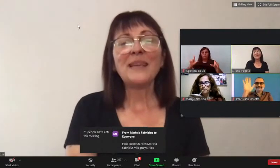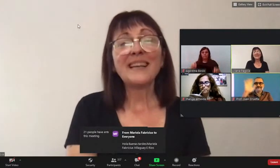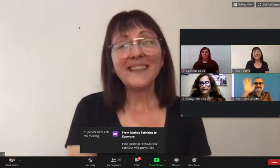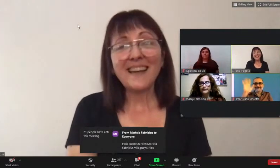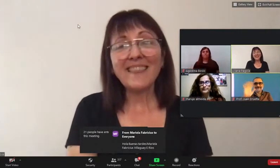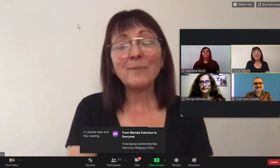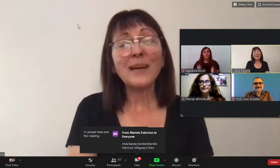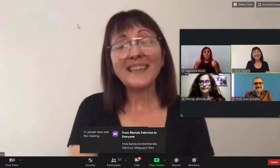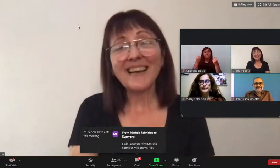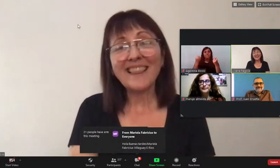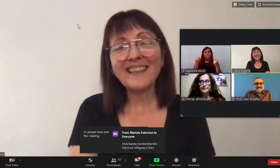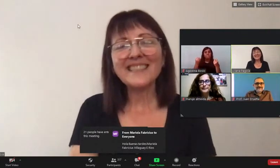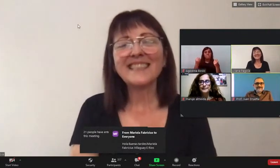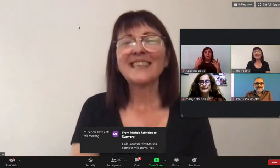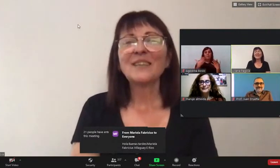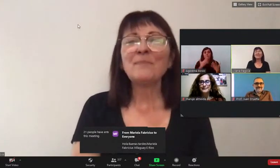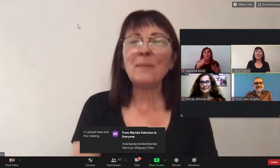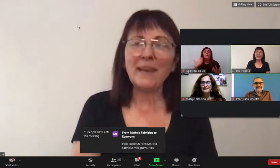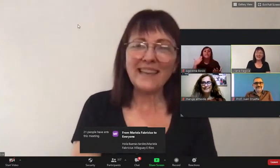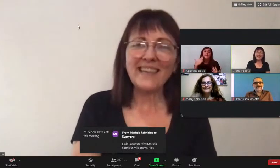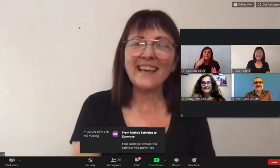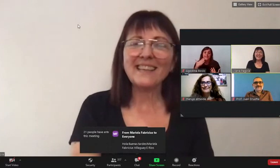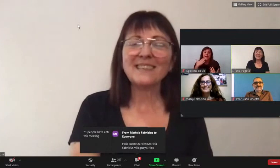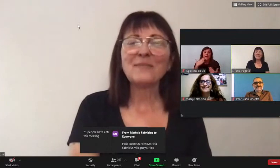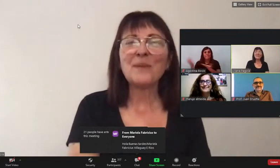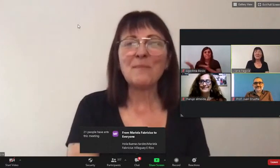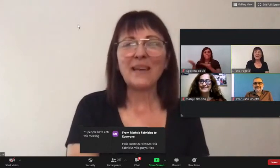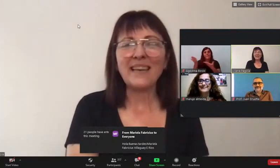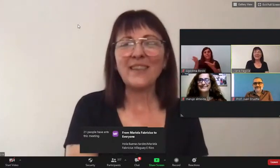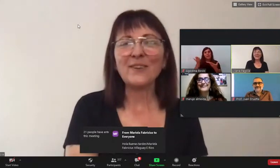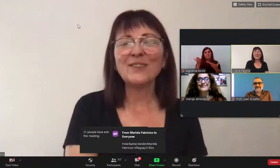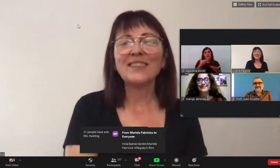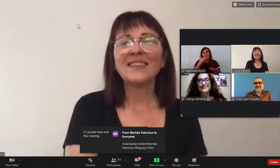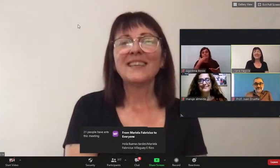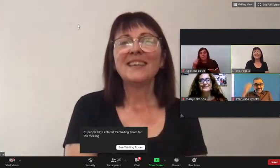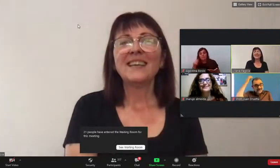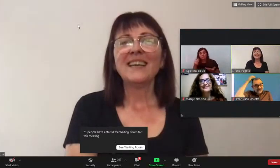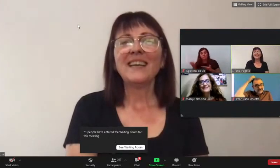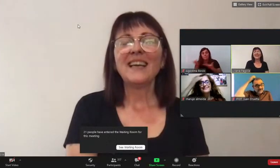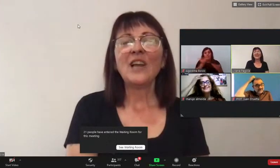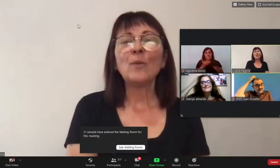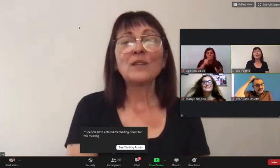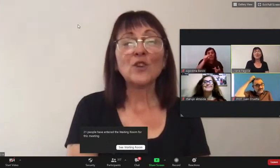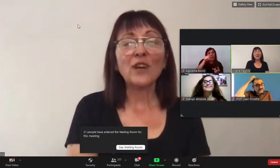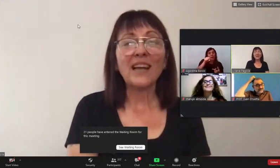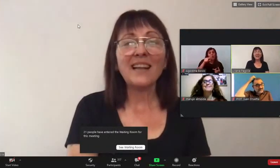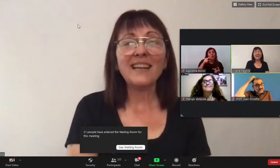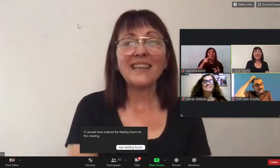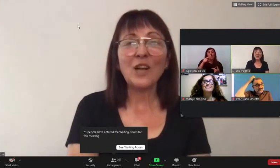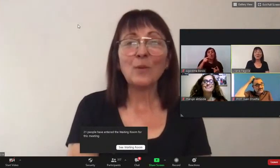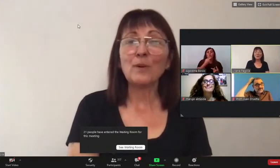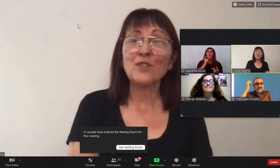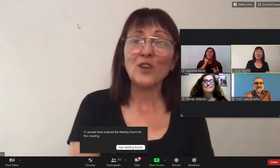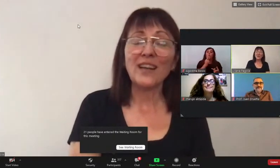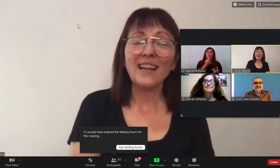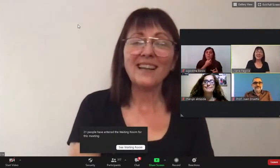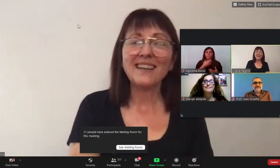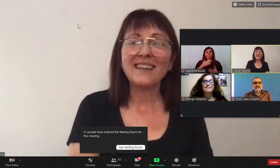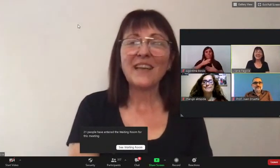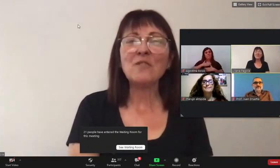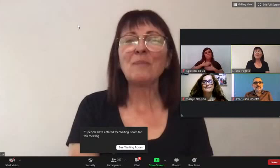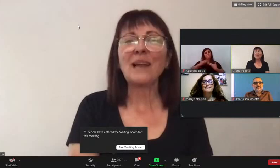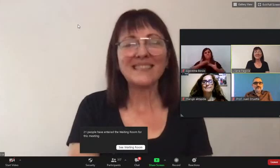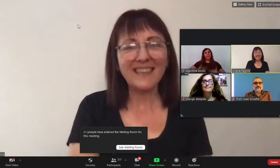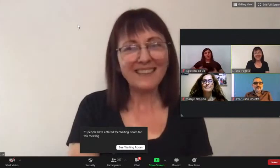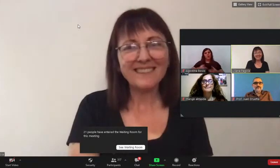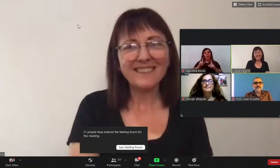Bueno, buenas tardes, bienvenida, bienvenido. En lo personal y en lo profesional